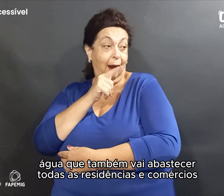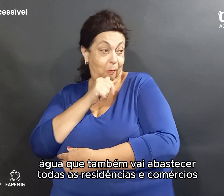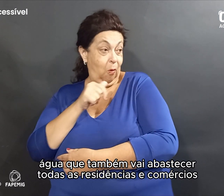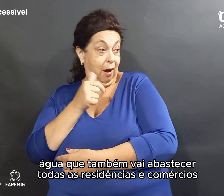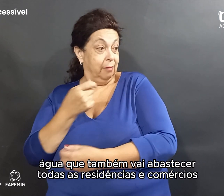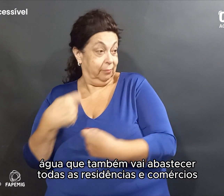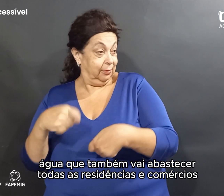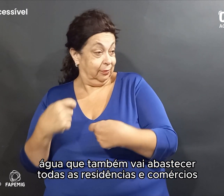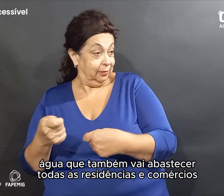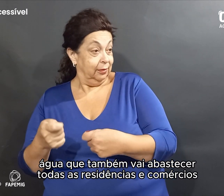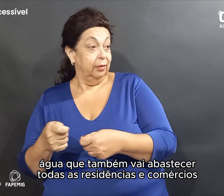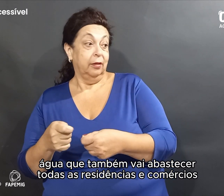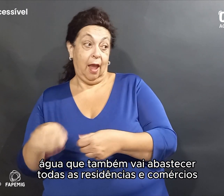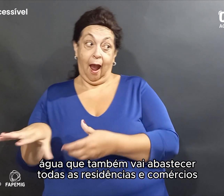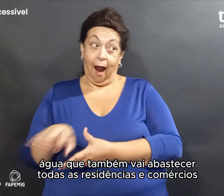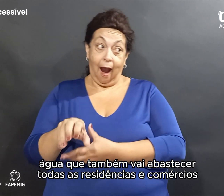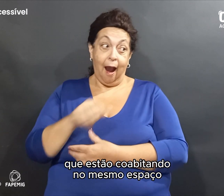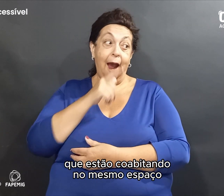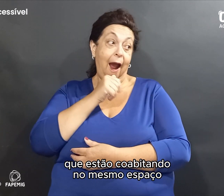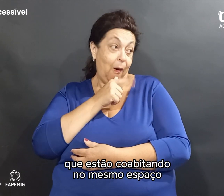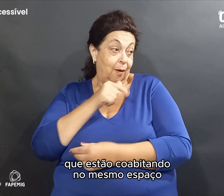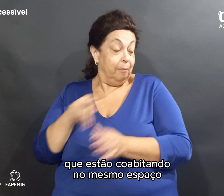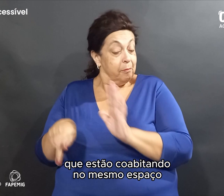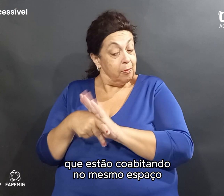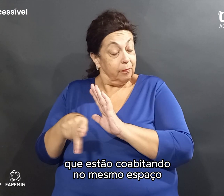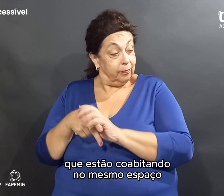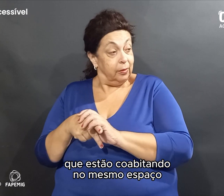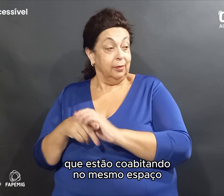abastecer todas as residências e comércios que estão